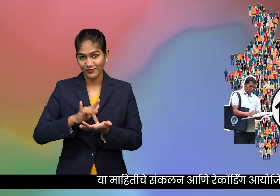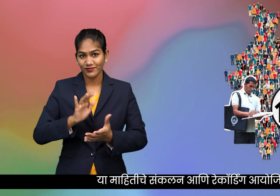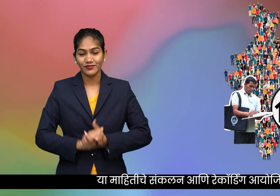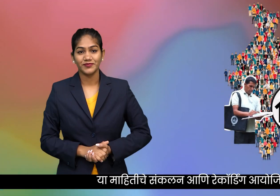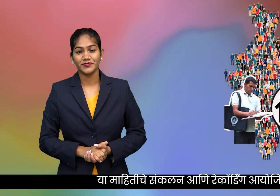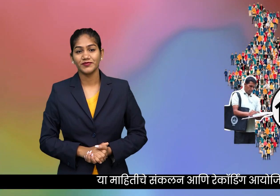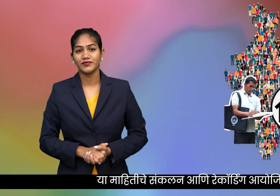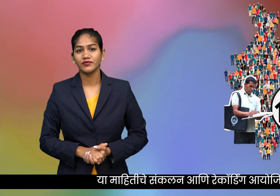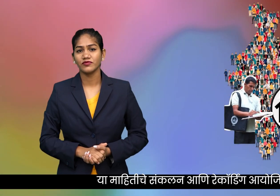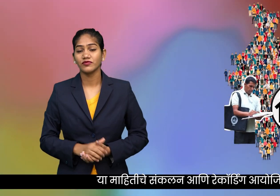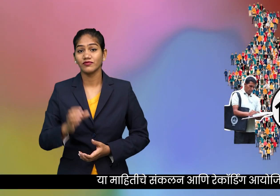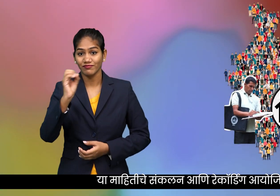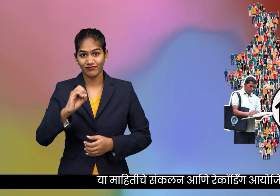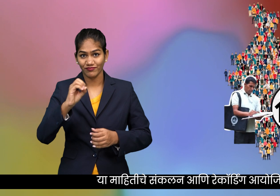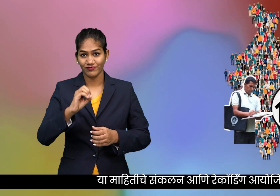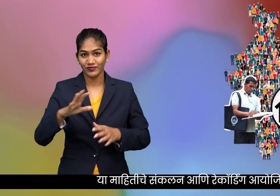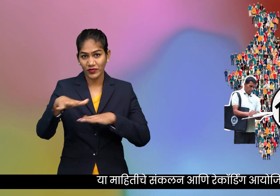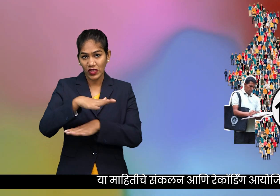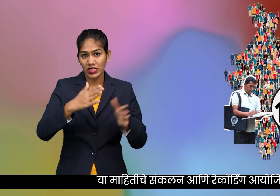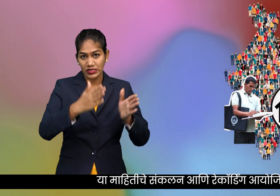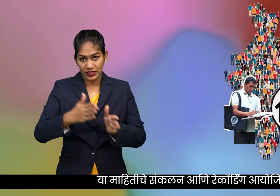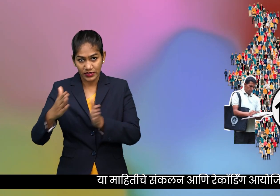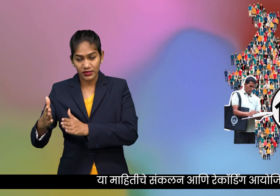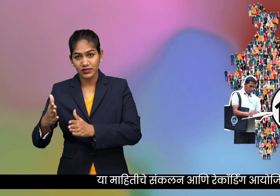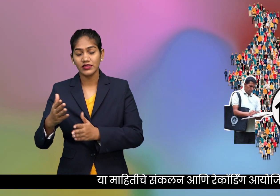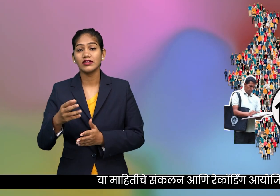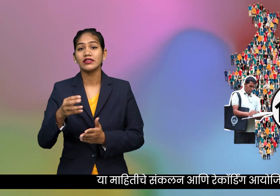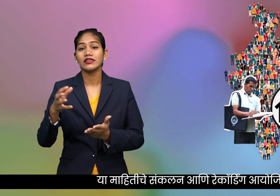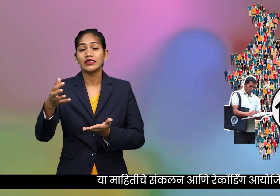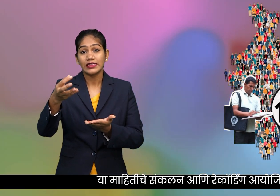या माहितीचे संकलन आणि रेकॉर्डिंग आयोजित करतो.